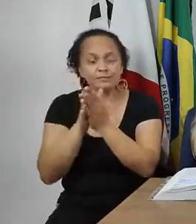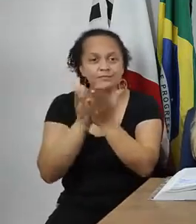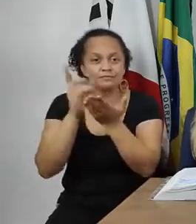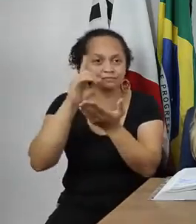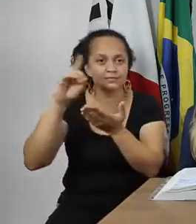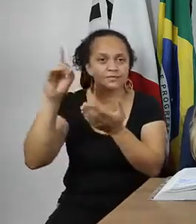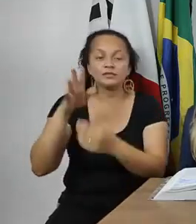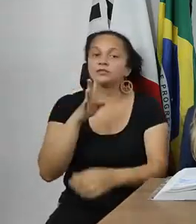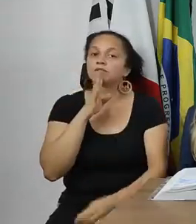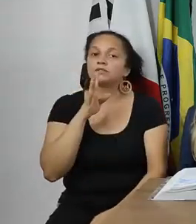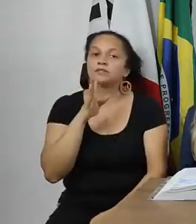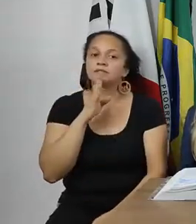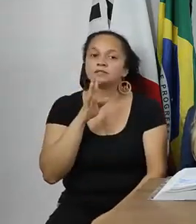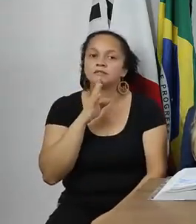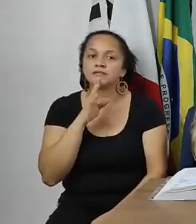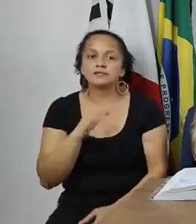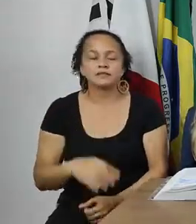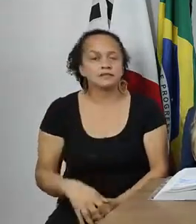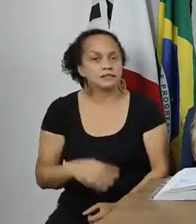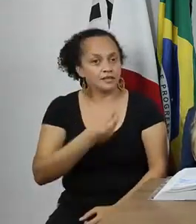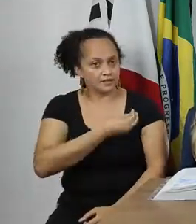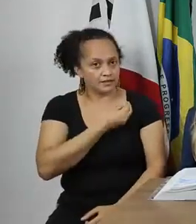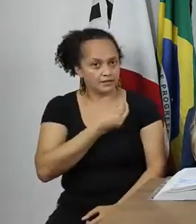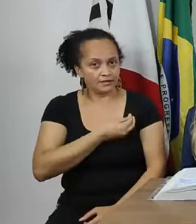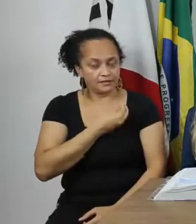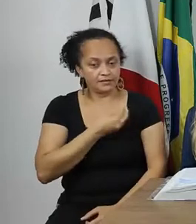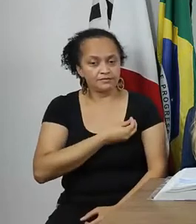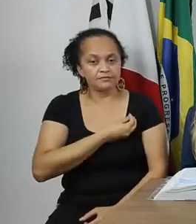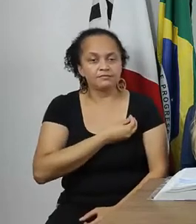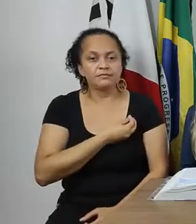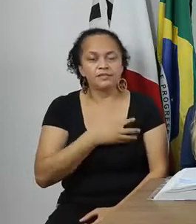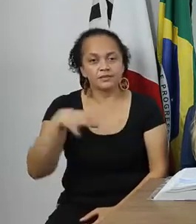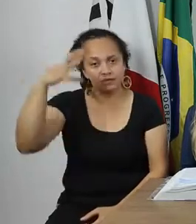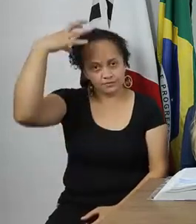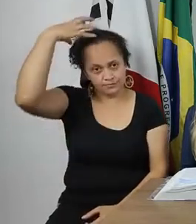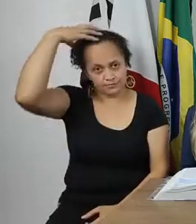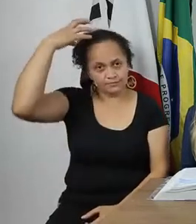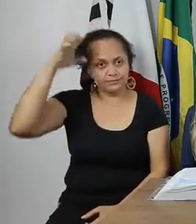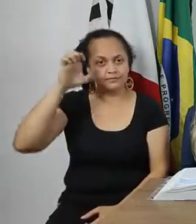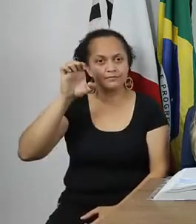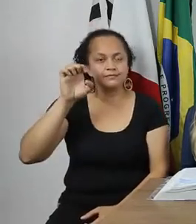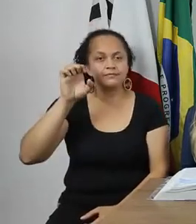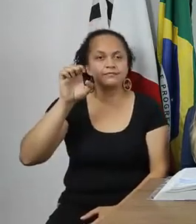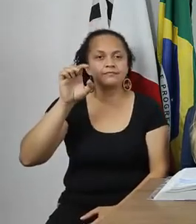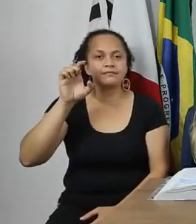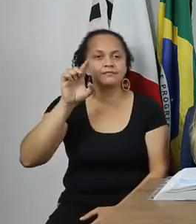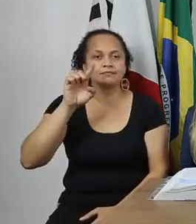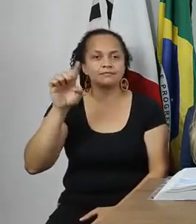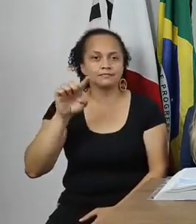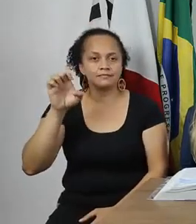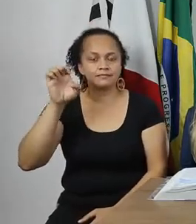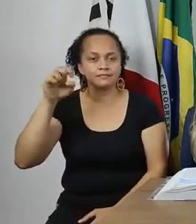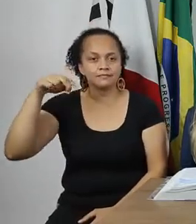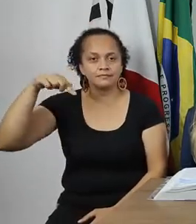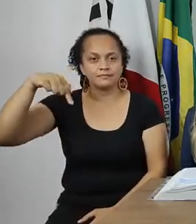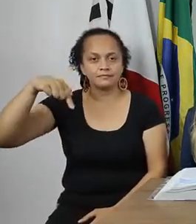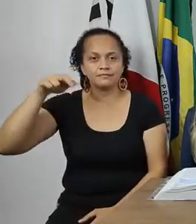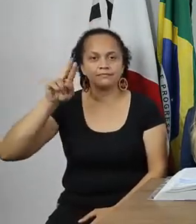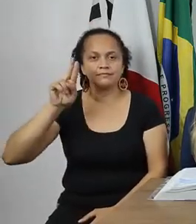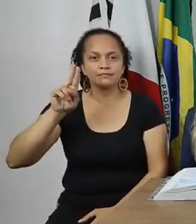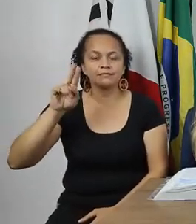né? Que é sobre a vida do rei Ezequias. E hoje a gente quer compartilhar alguns versículos,